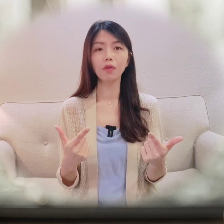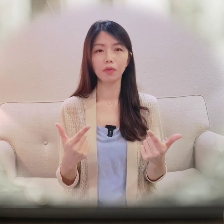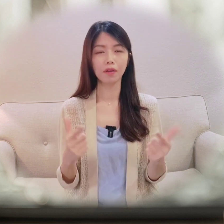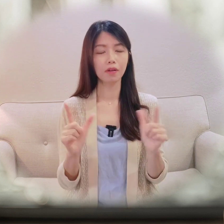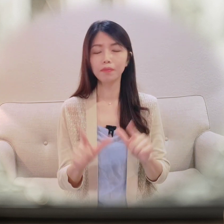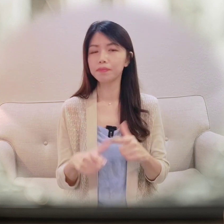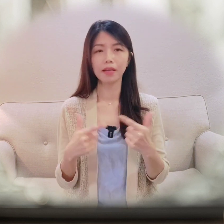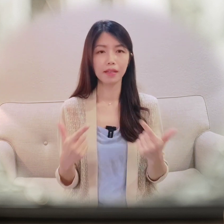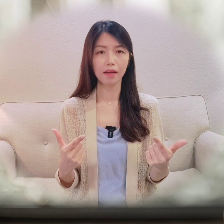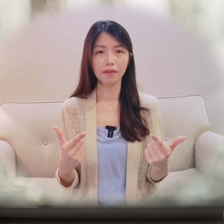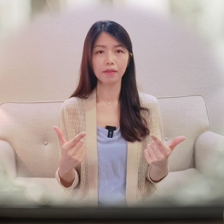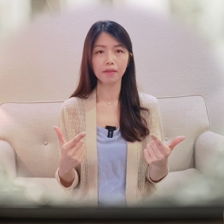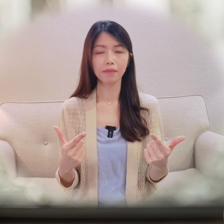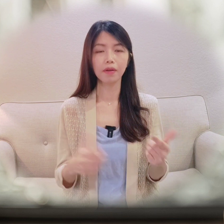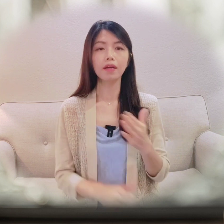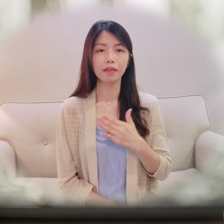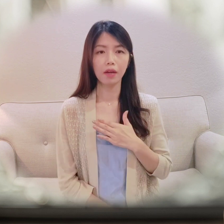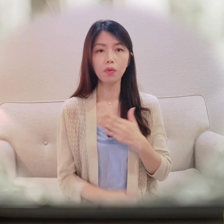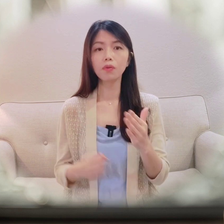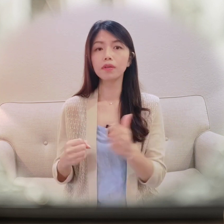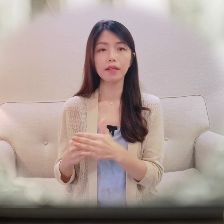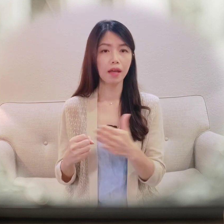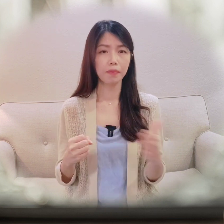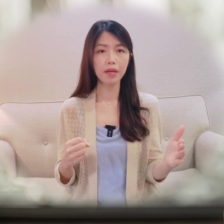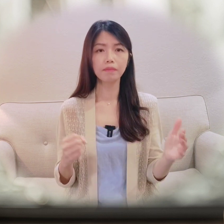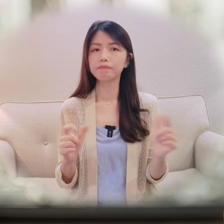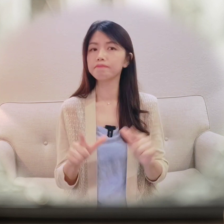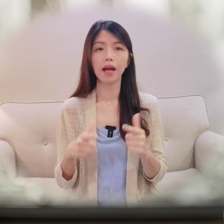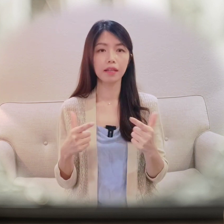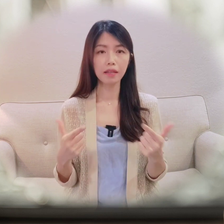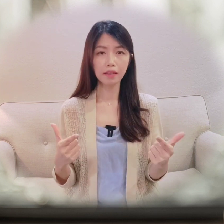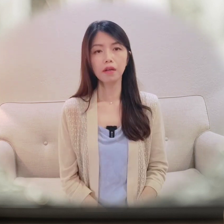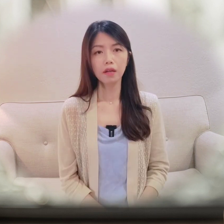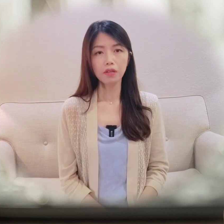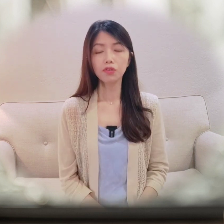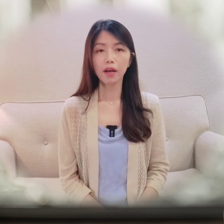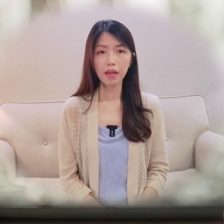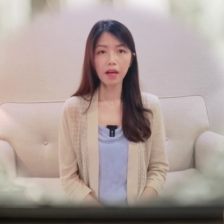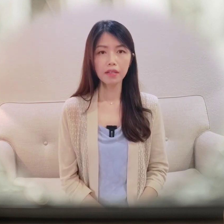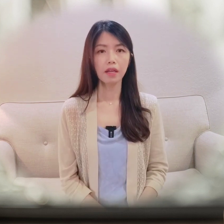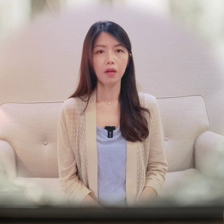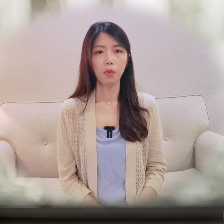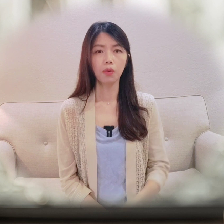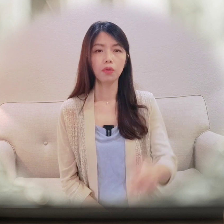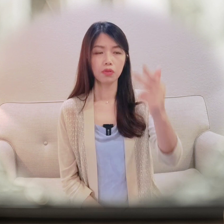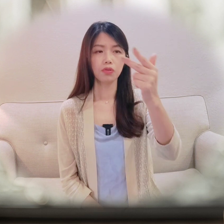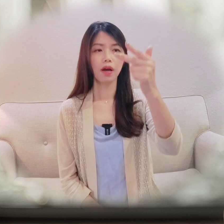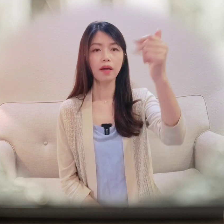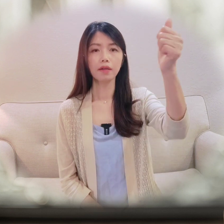이렇게 하더라고요. 그래서 아니다. 나로 인함이 아닌 주가 행하신